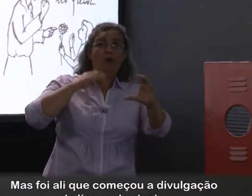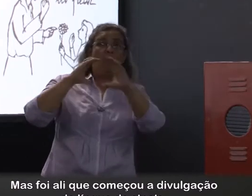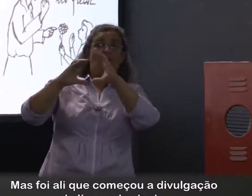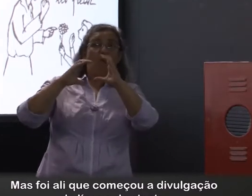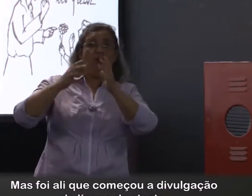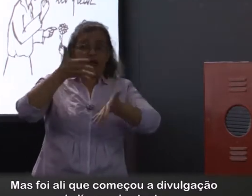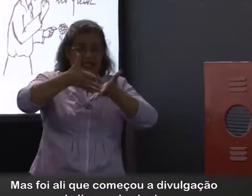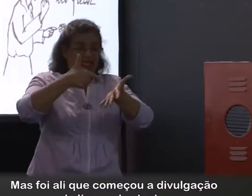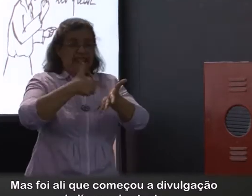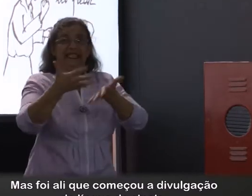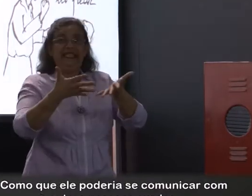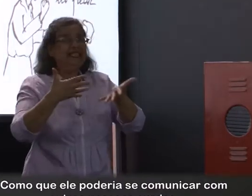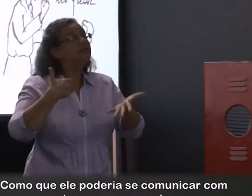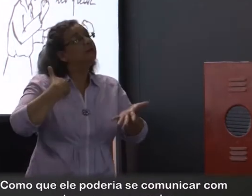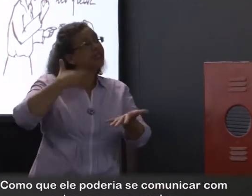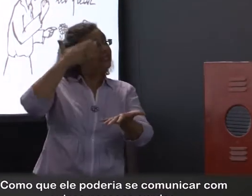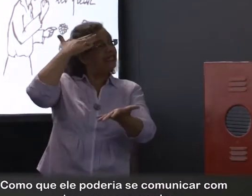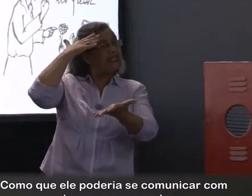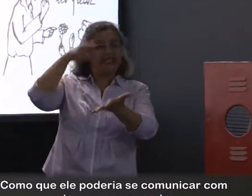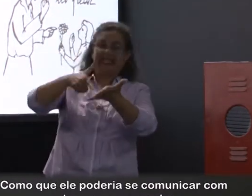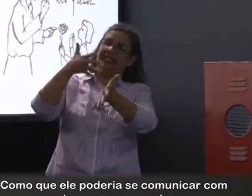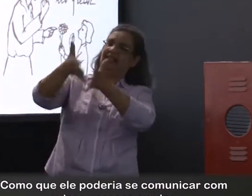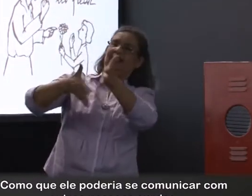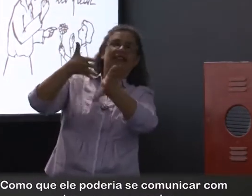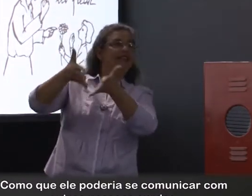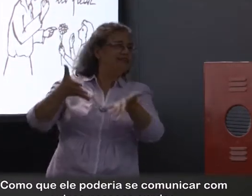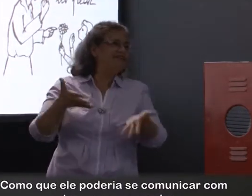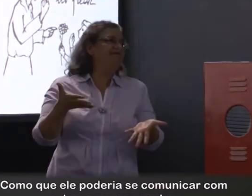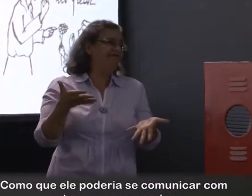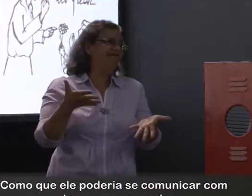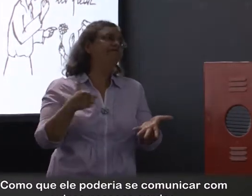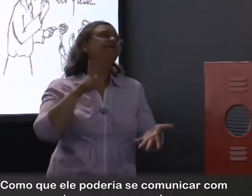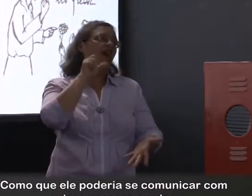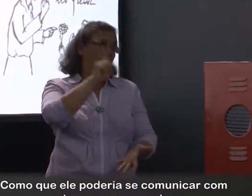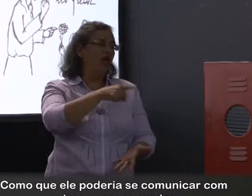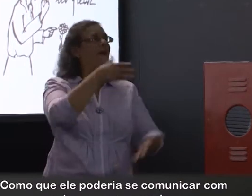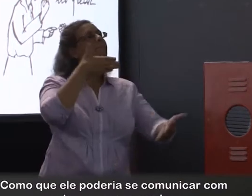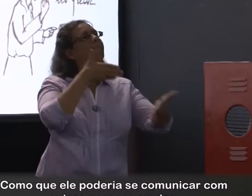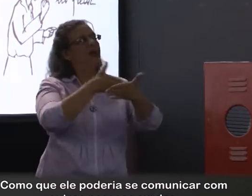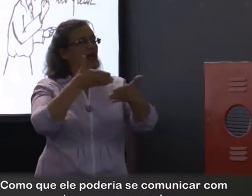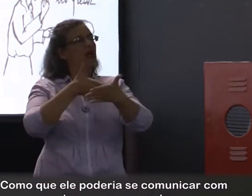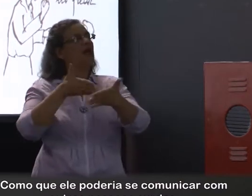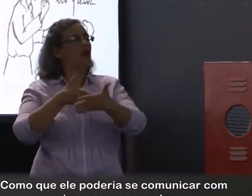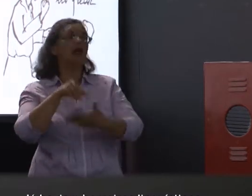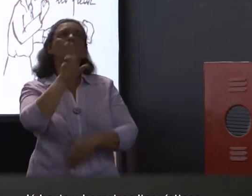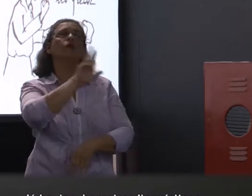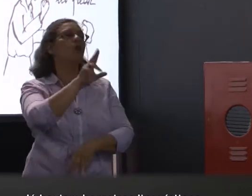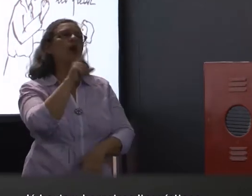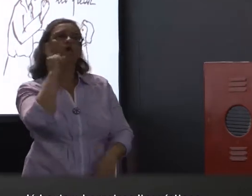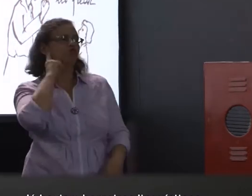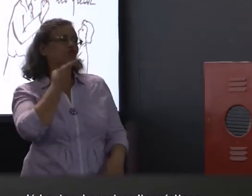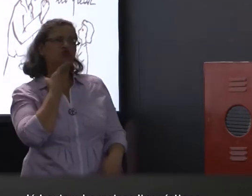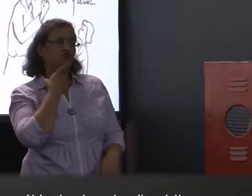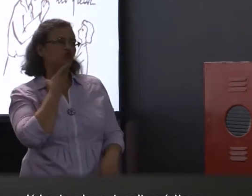língua de sinais, né, como que ele poderia se comunicar com outras pessoas surdas, né, já tinha